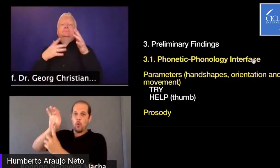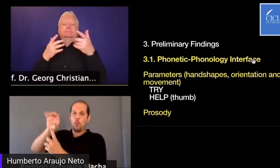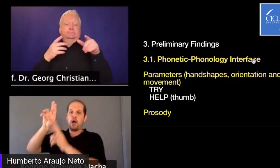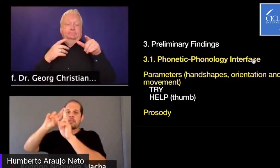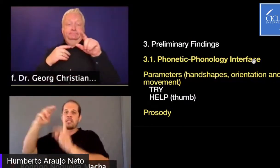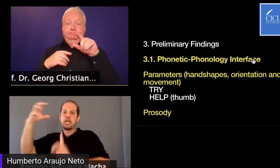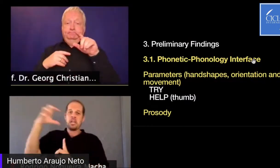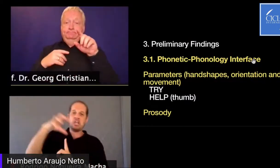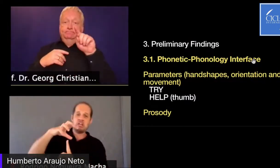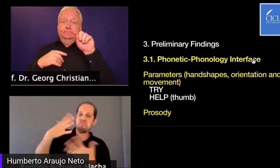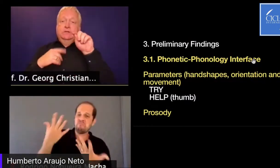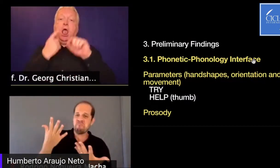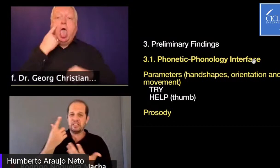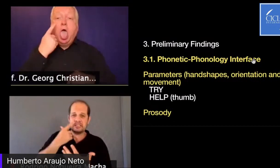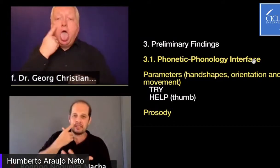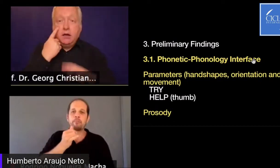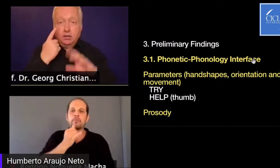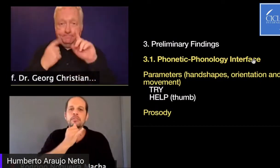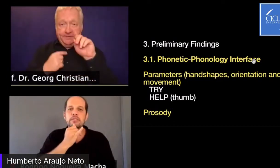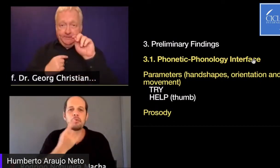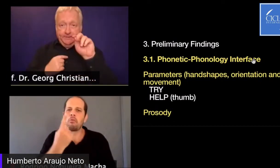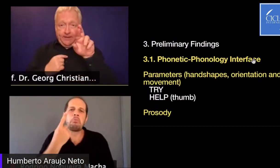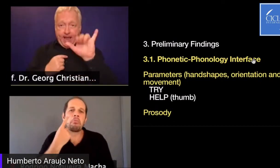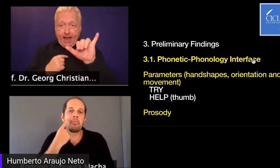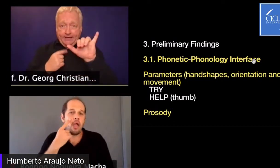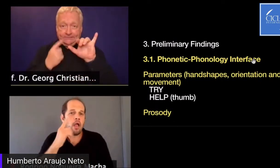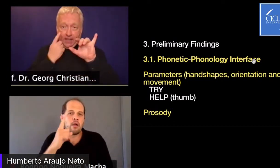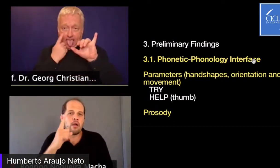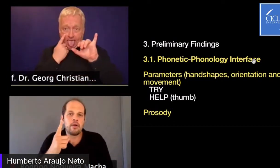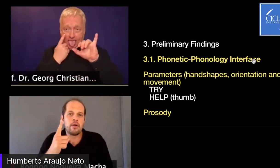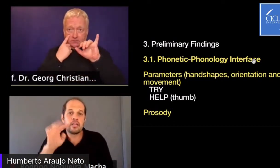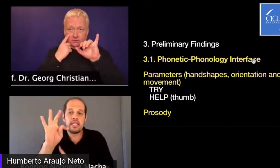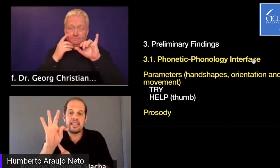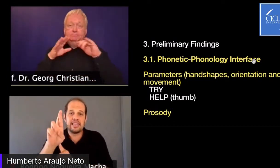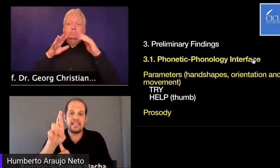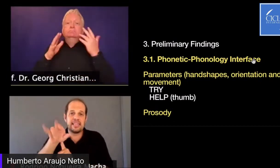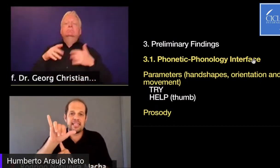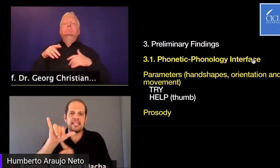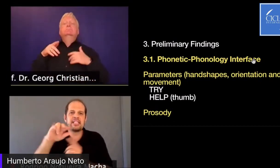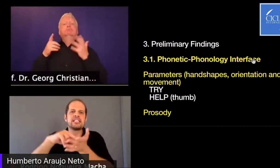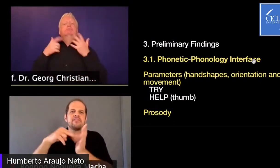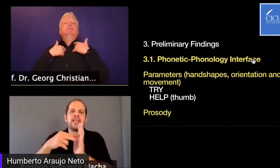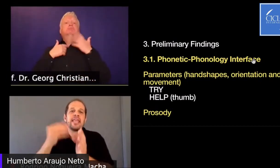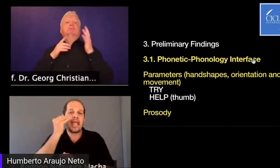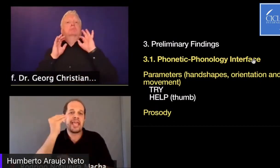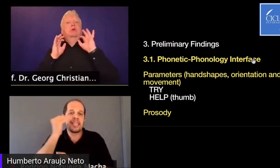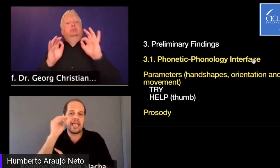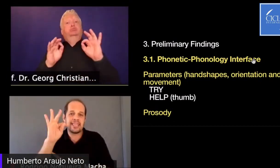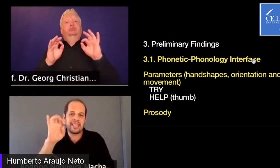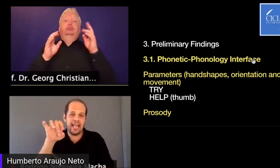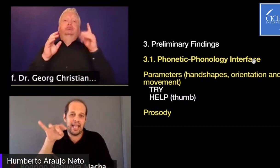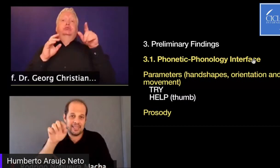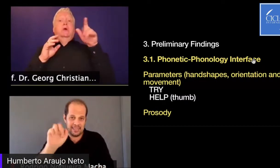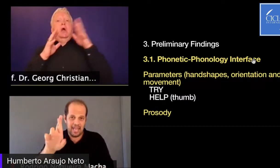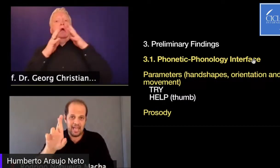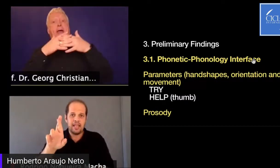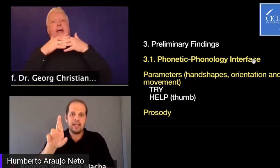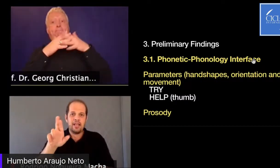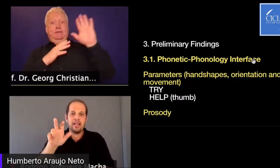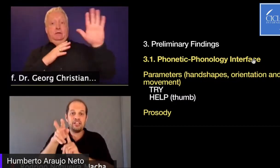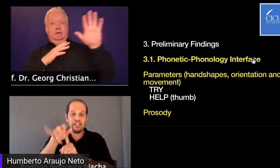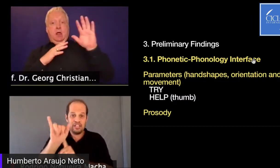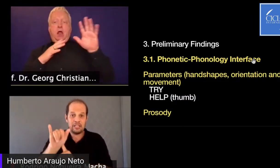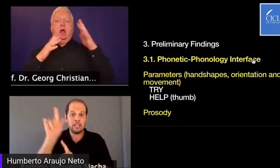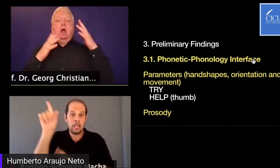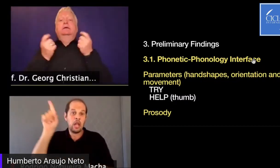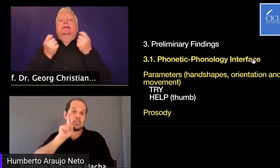E aí, nessas trocas, acaba sendo inevitável essas influências, tá? Você